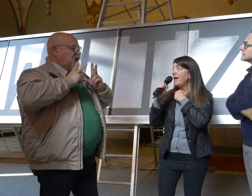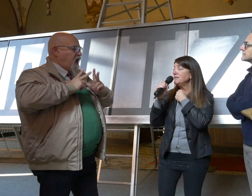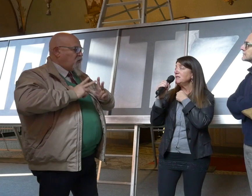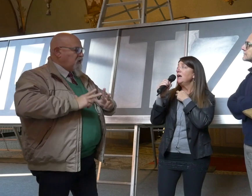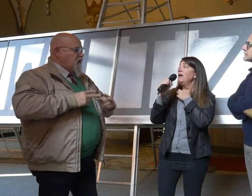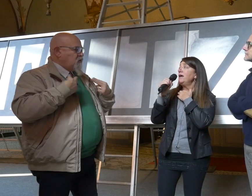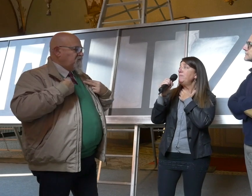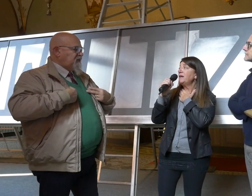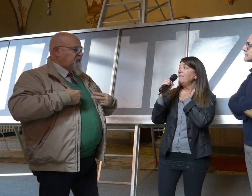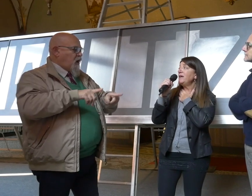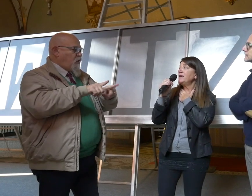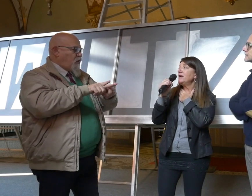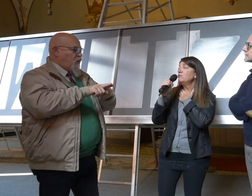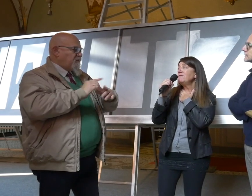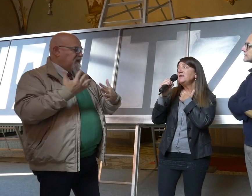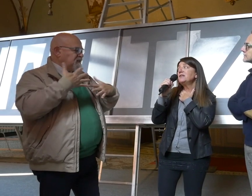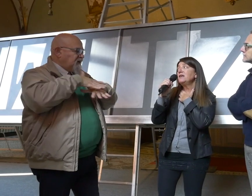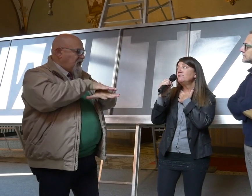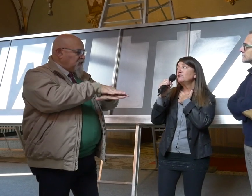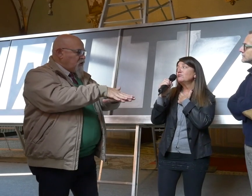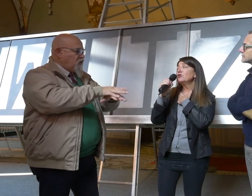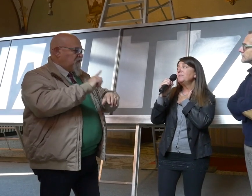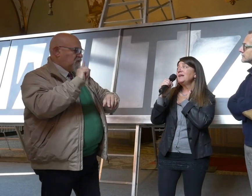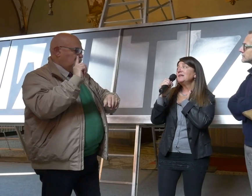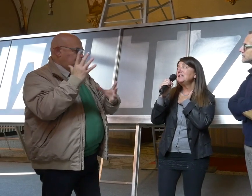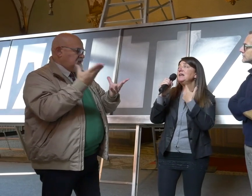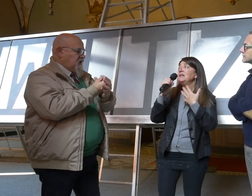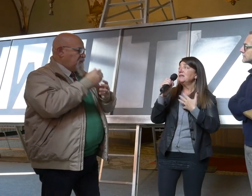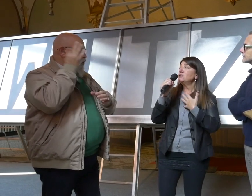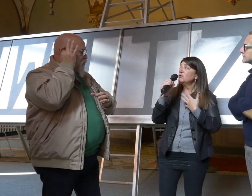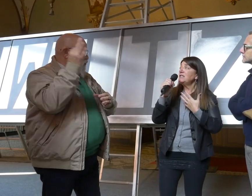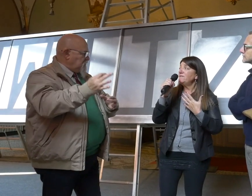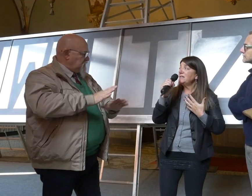gli udenti, e per avere una vita in futuro piena di